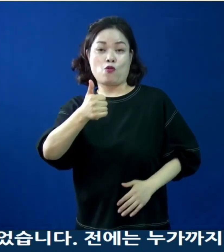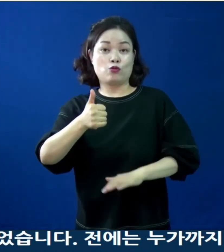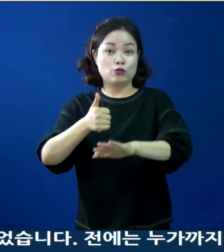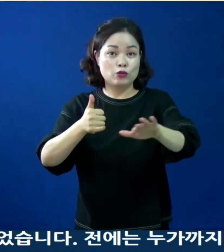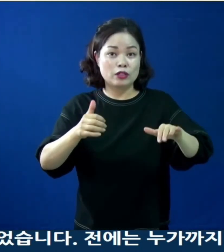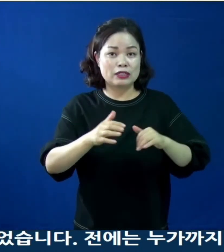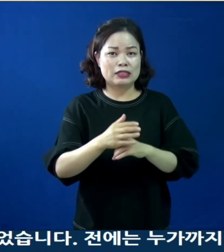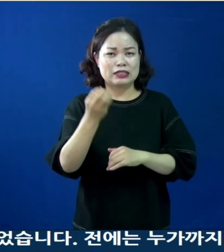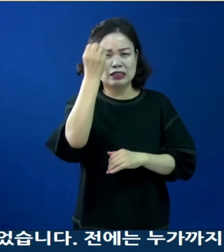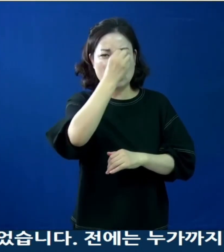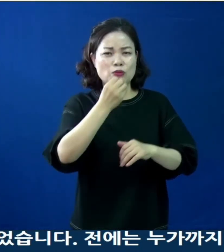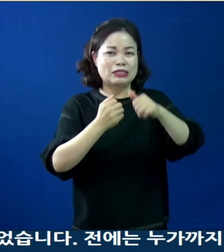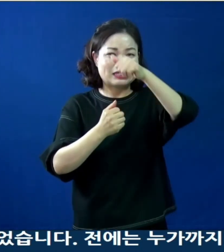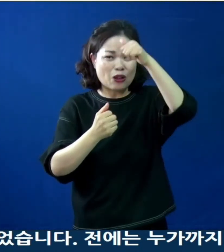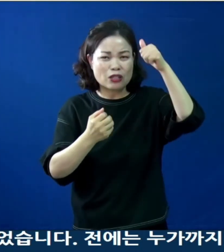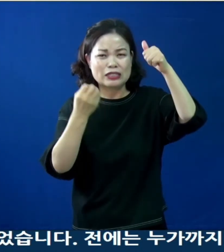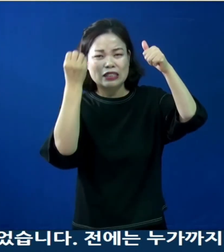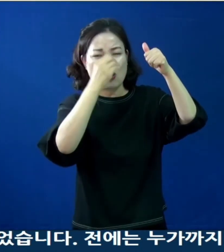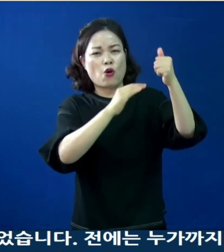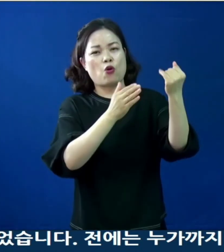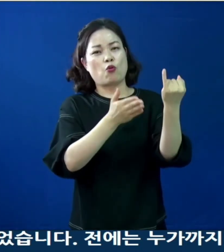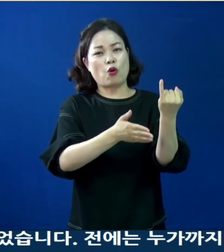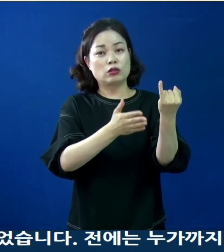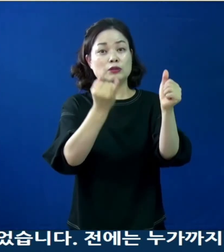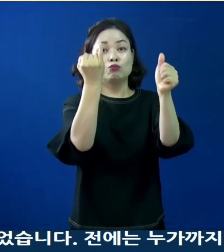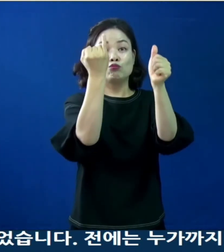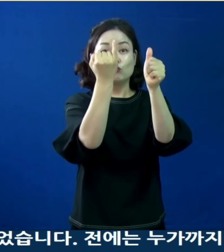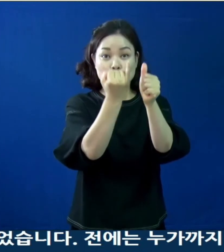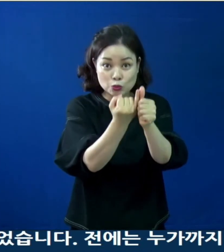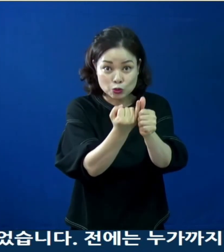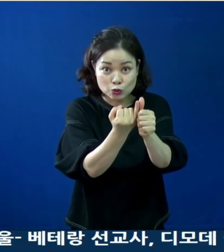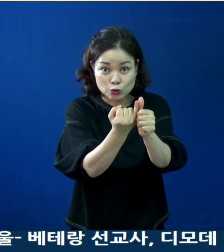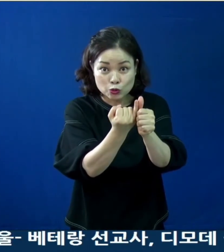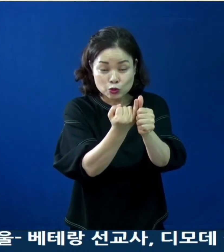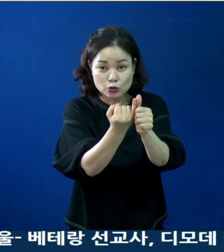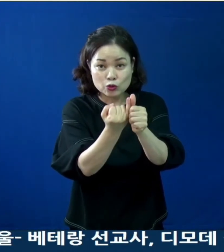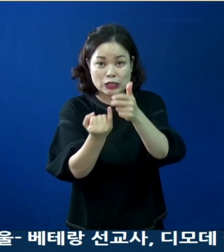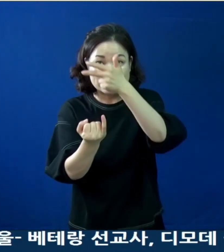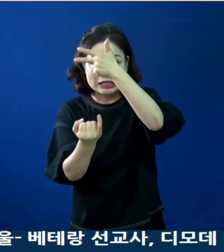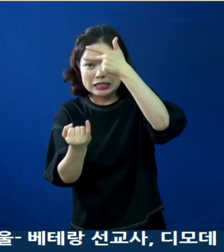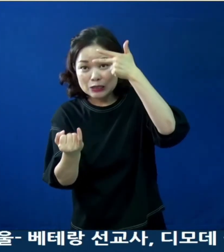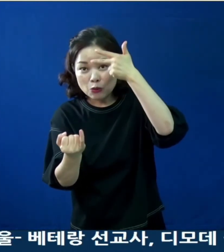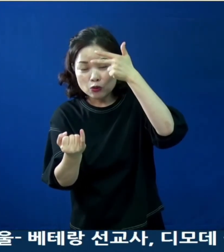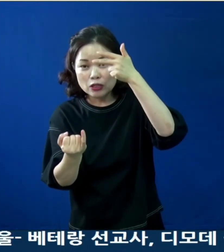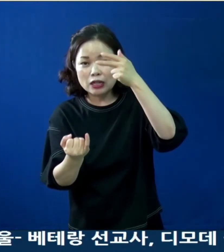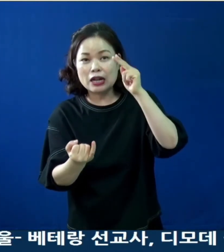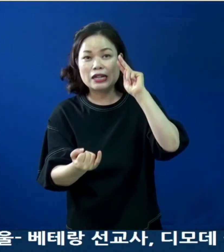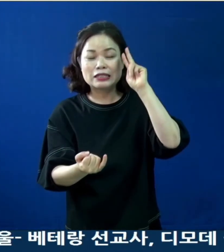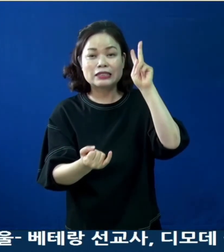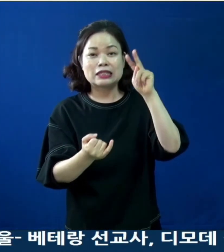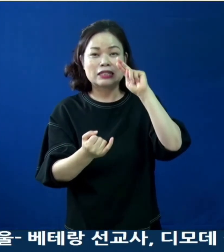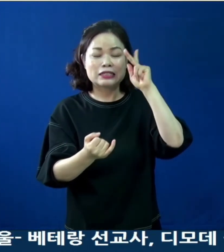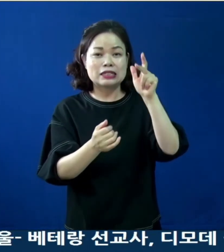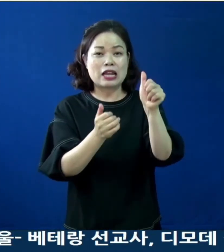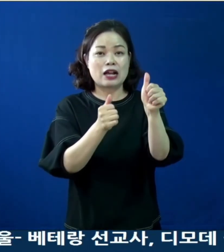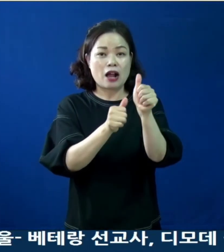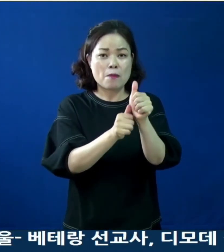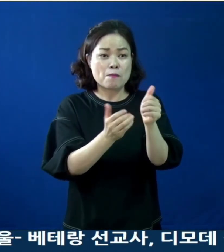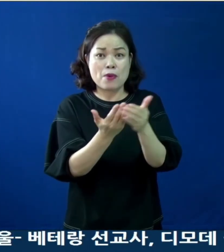말하면 최고의 장로님, 최고의 권사님 부부. 그 다음에 디모데하고 실라가 얼마나 발전했는지 몰라요. 그